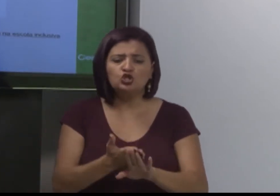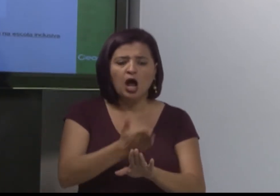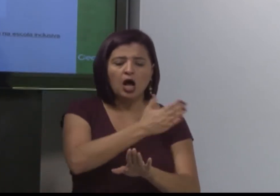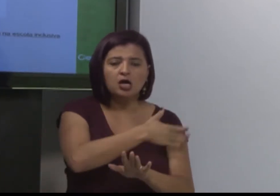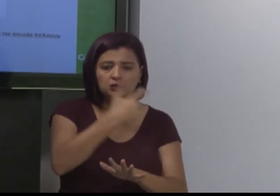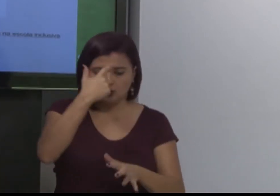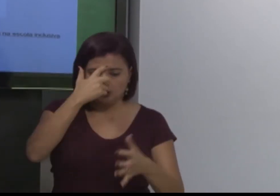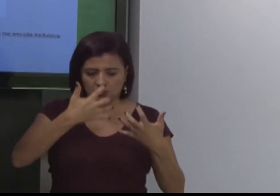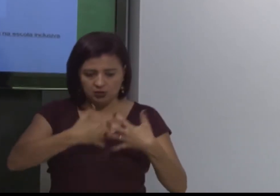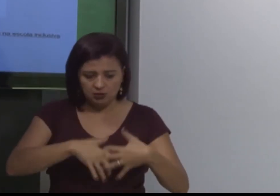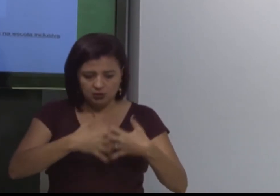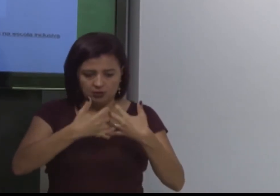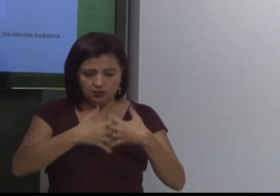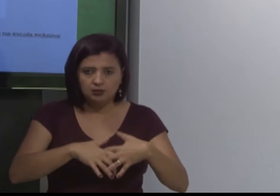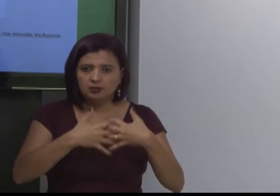refletidas anteriormente.